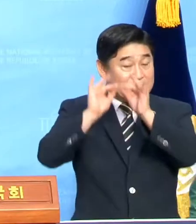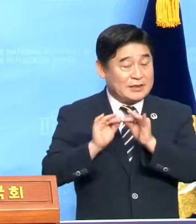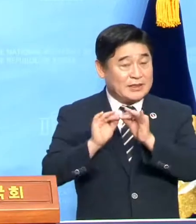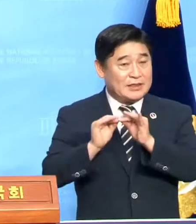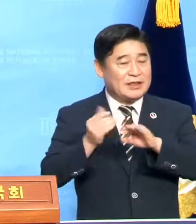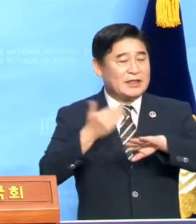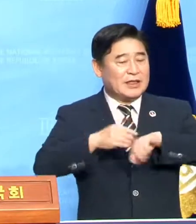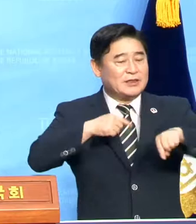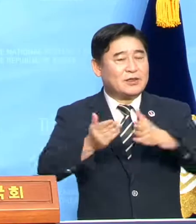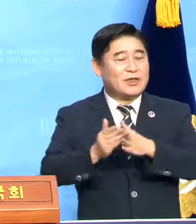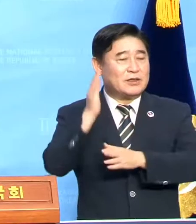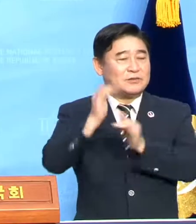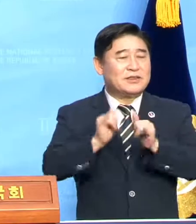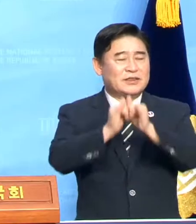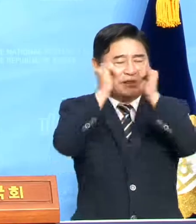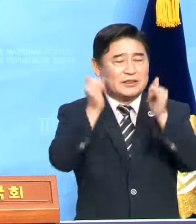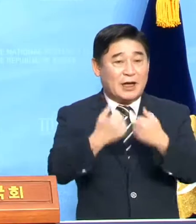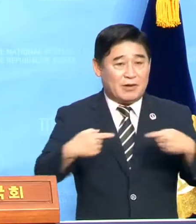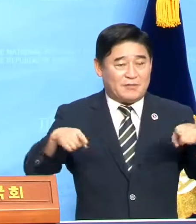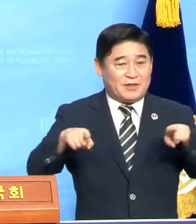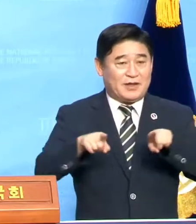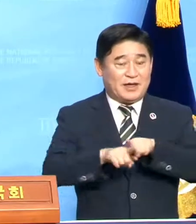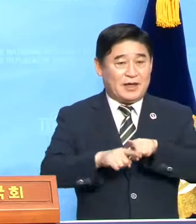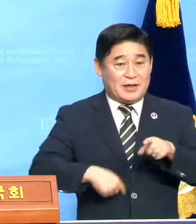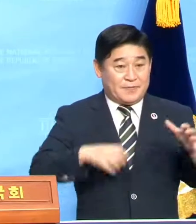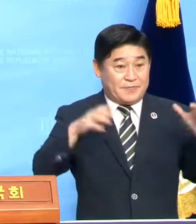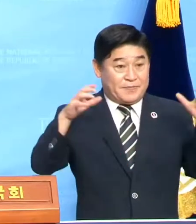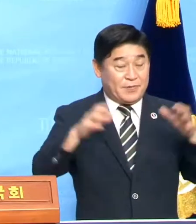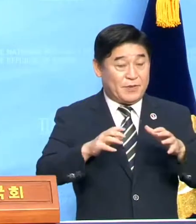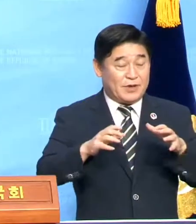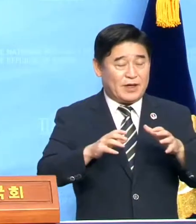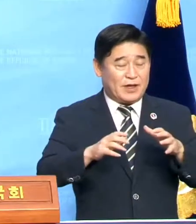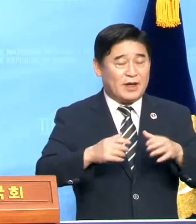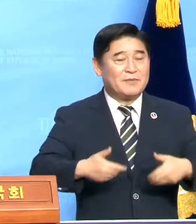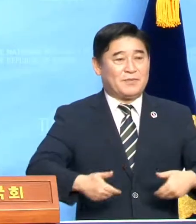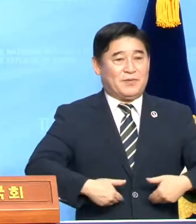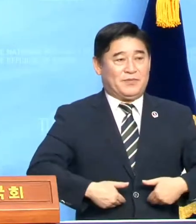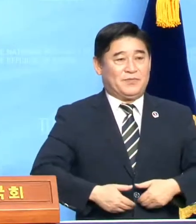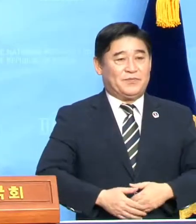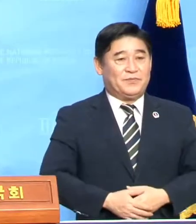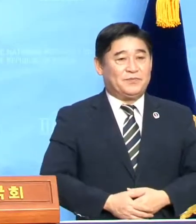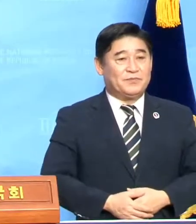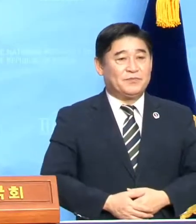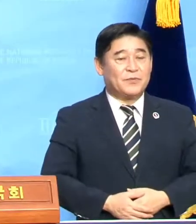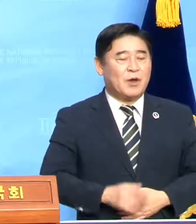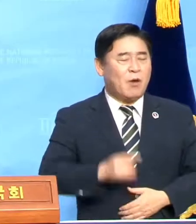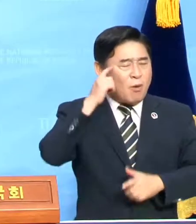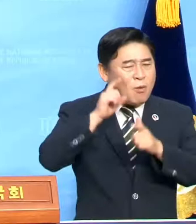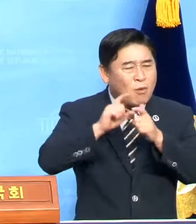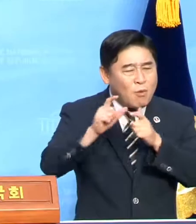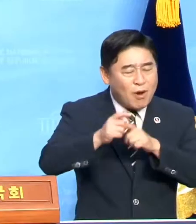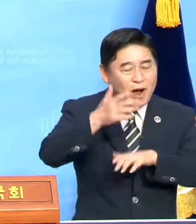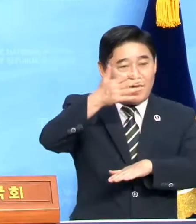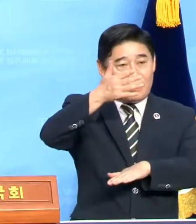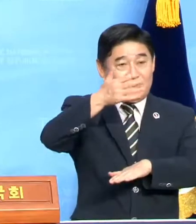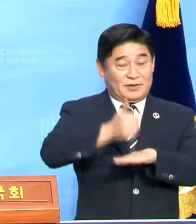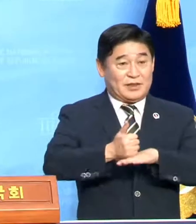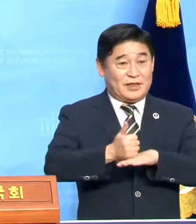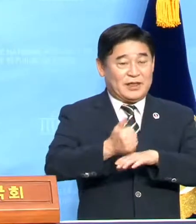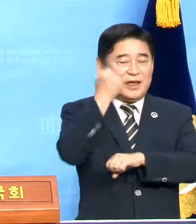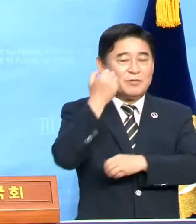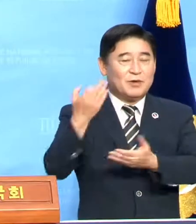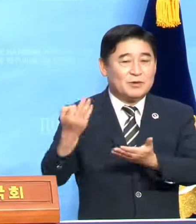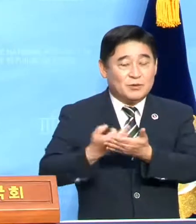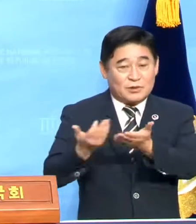다른 정당과 시민 사회와 함께 힘을 모으는 일이 절실해 씁니다 이런 고민 끼 끝에 기본소득